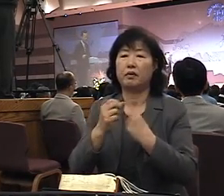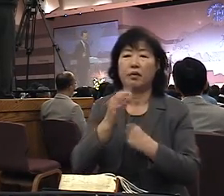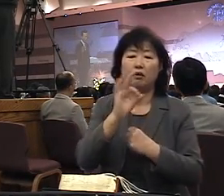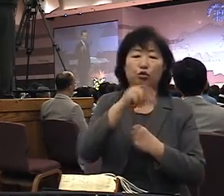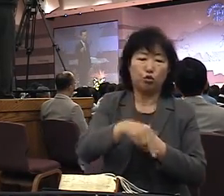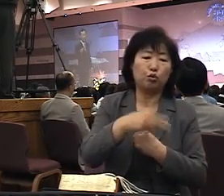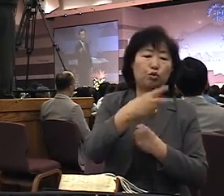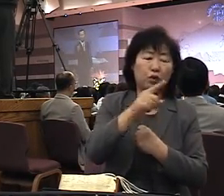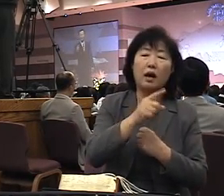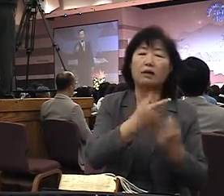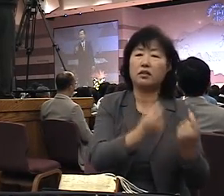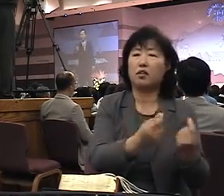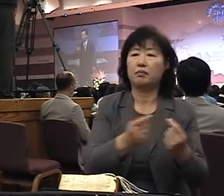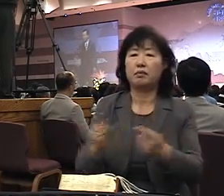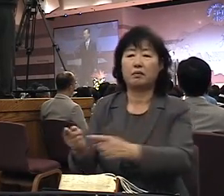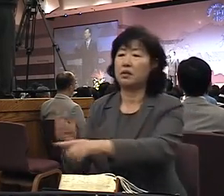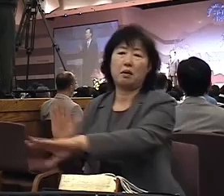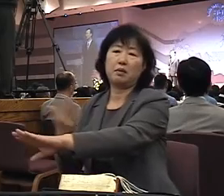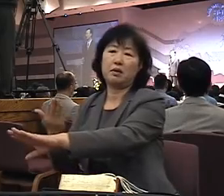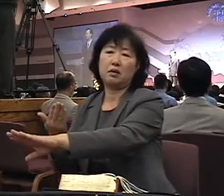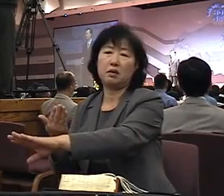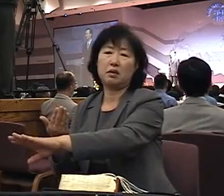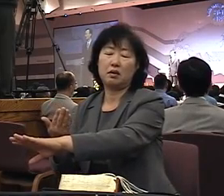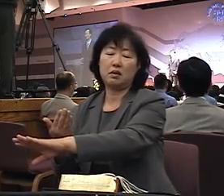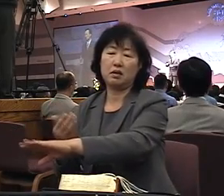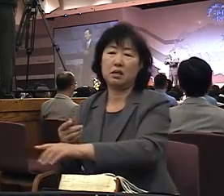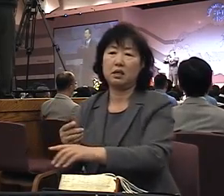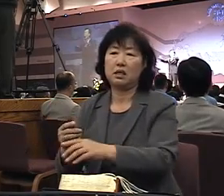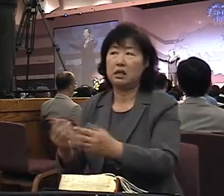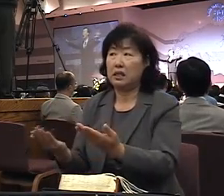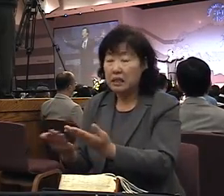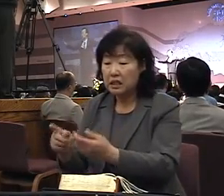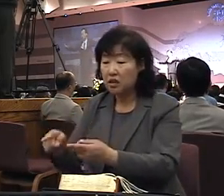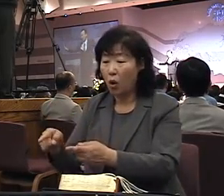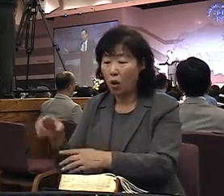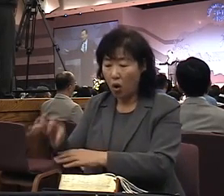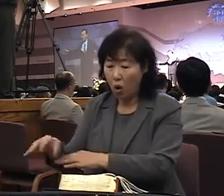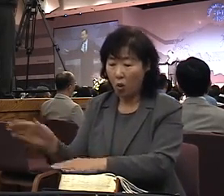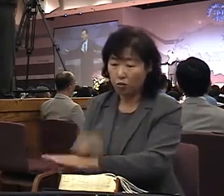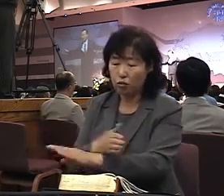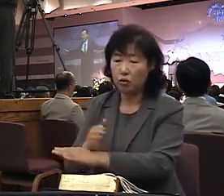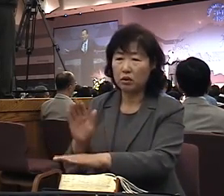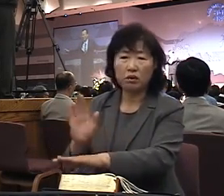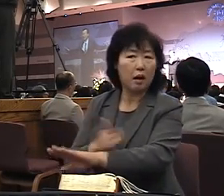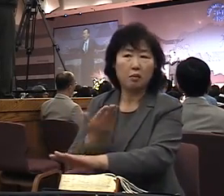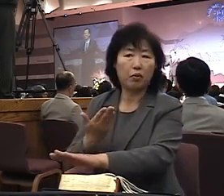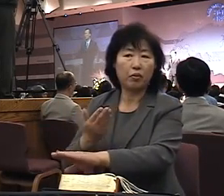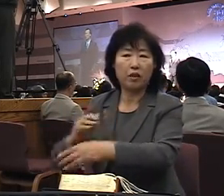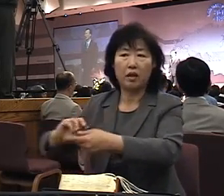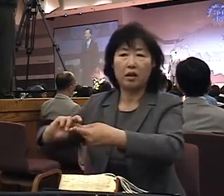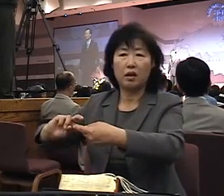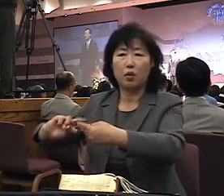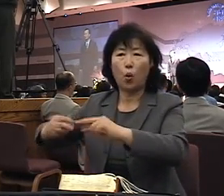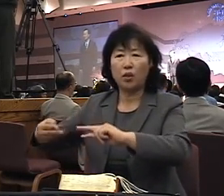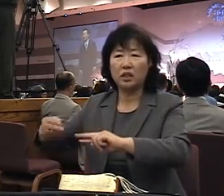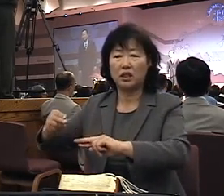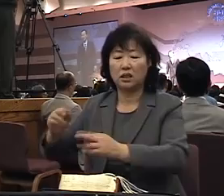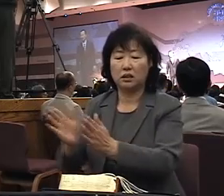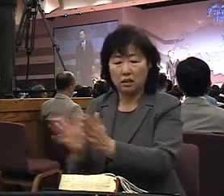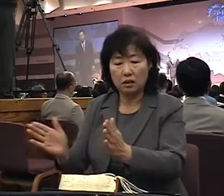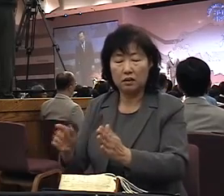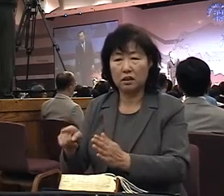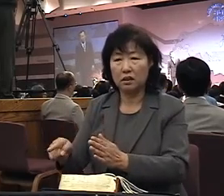것인데, 거기서부터 그의 사연이 꼬이기 시작합니다. To make long story short, 그 사연으로 인하여 그